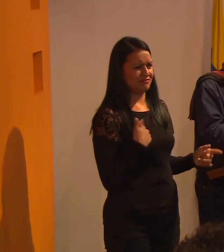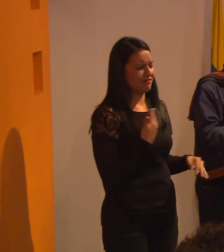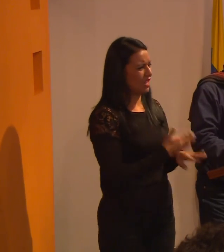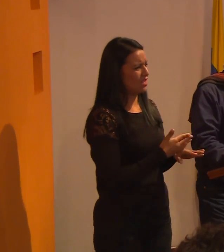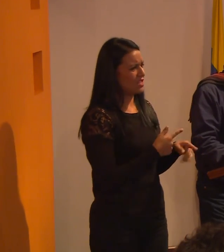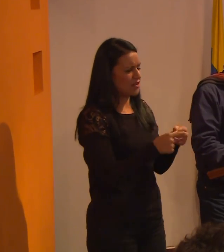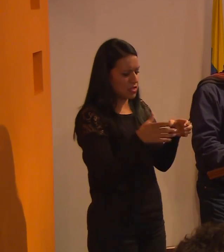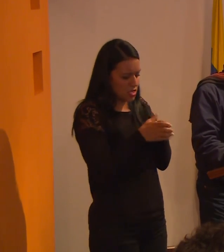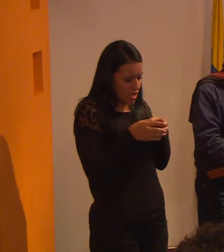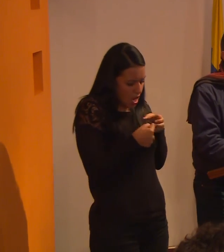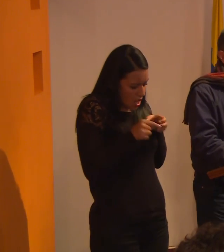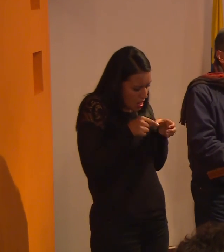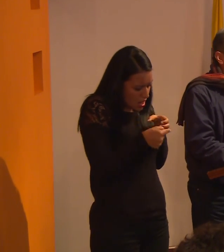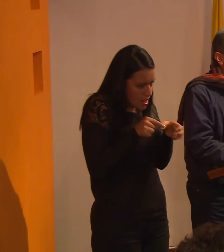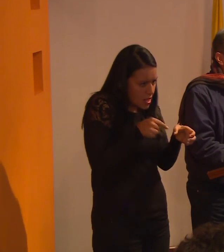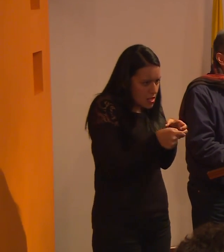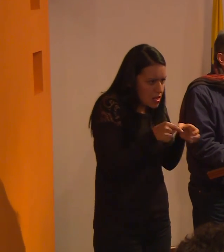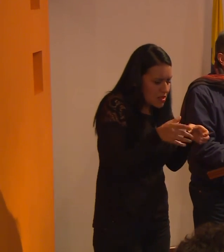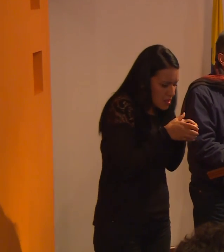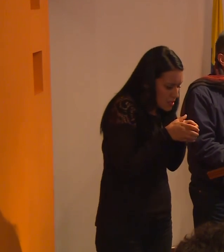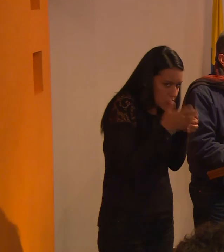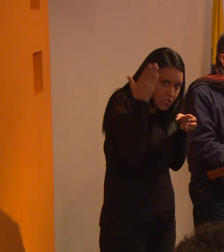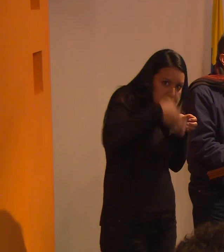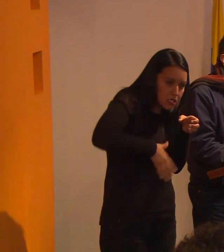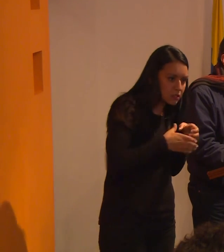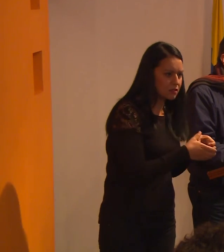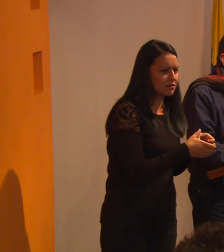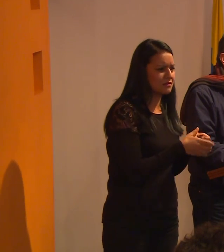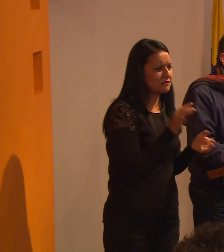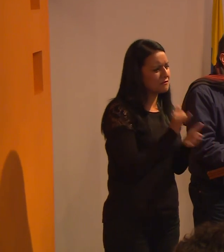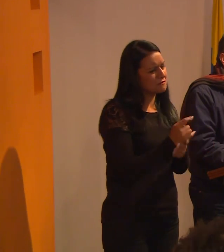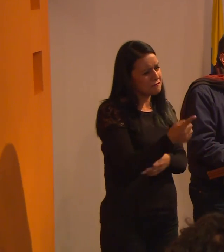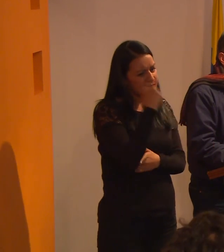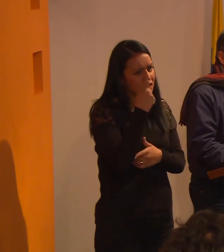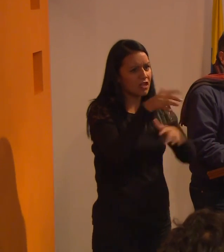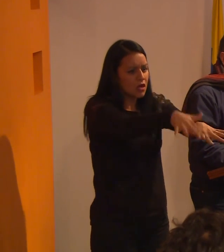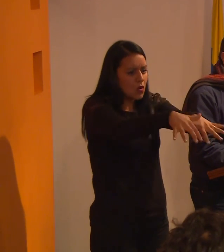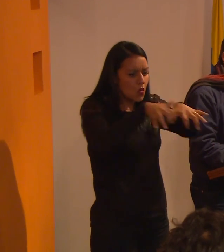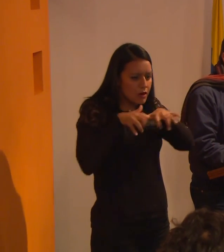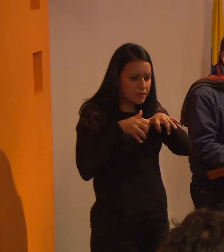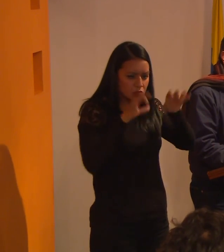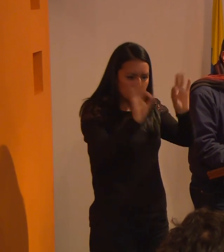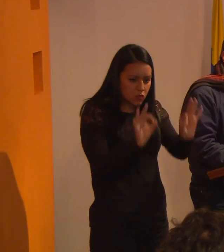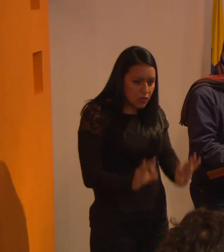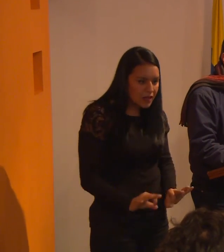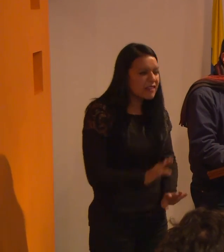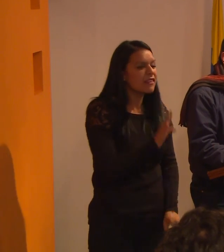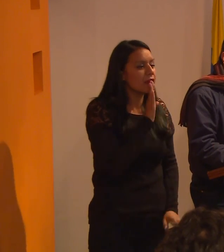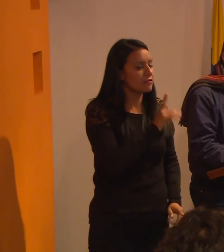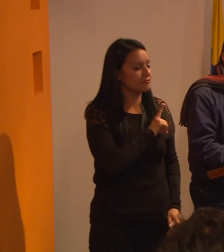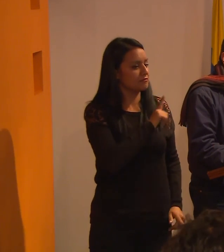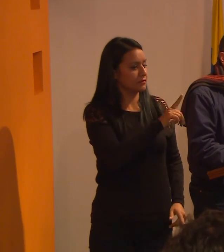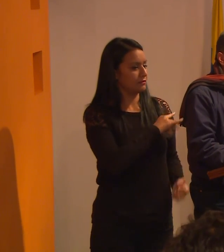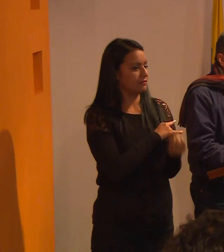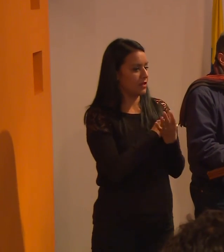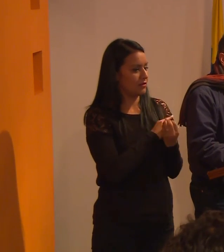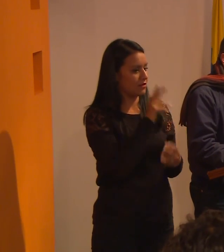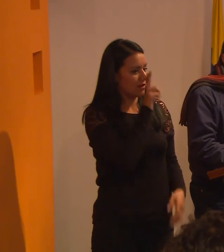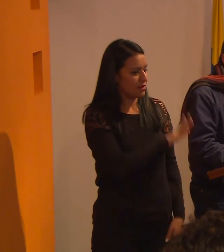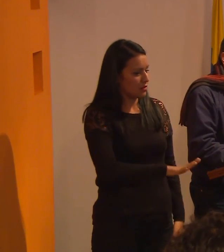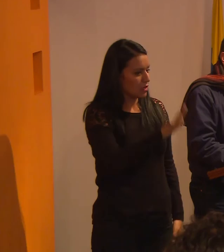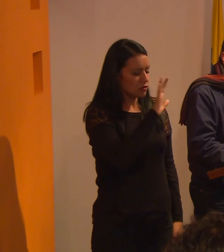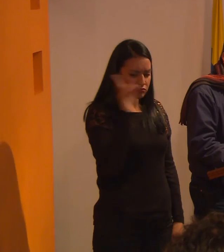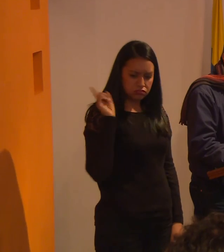debate interno, tendríamos que comenzar a pensar en un gran evento organizado por la Pedagógica Nacional, con